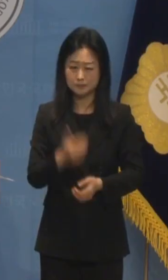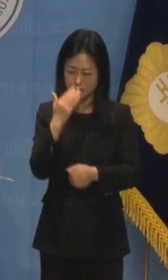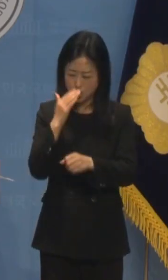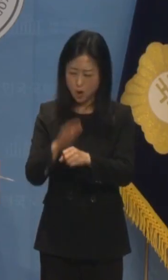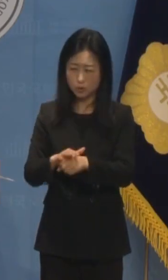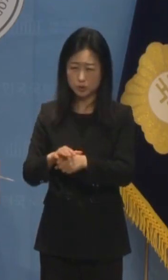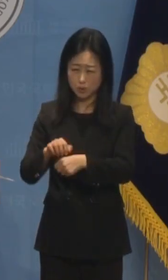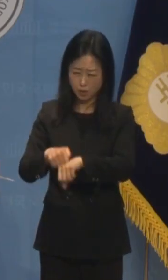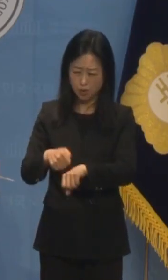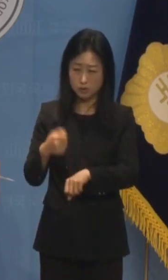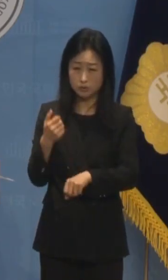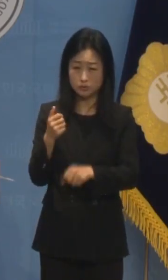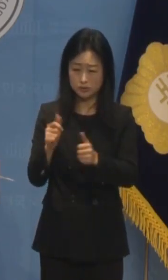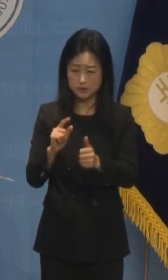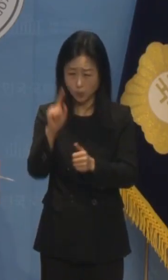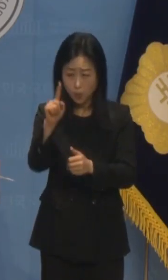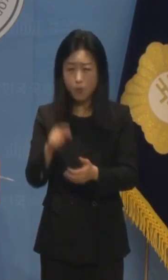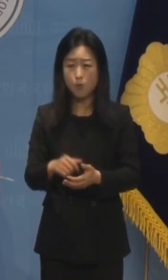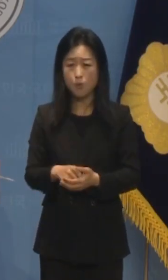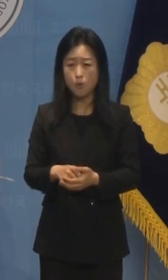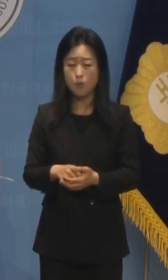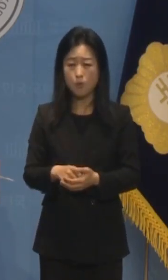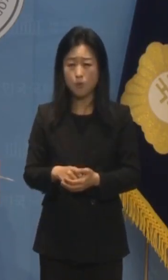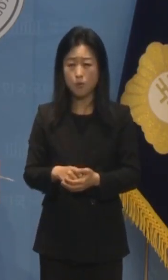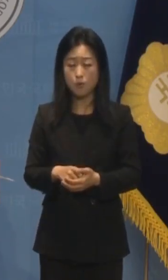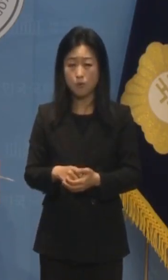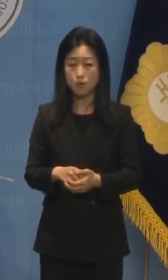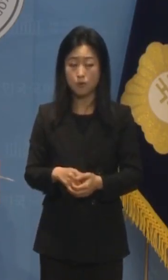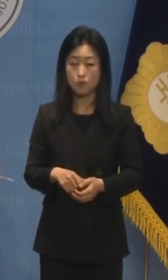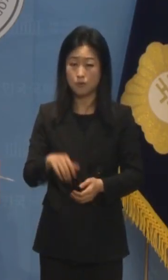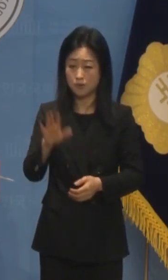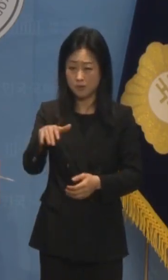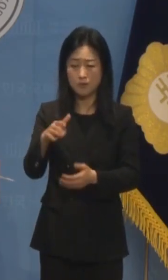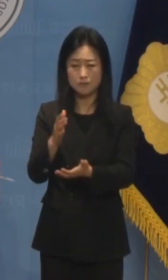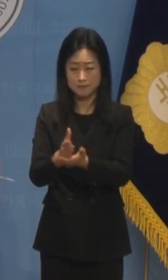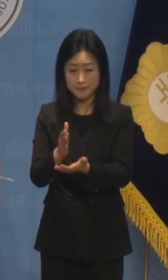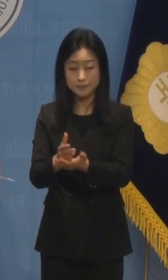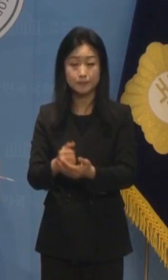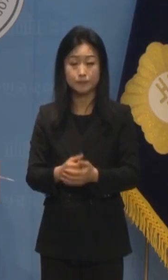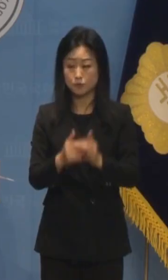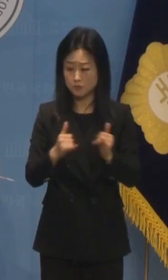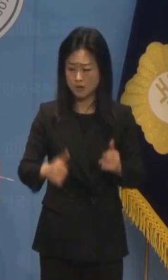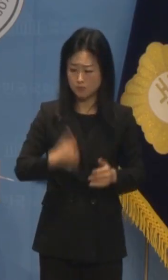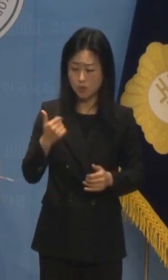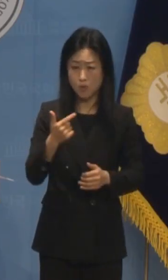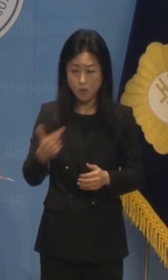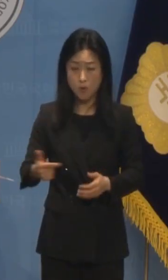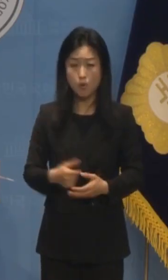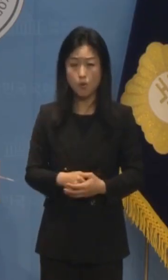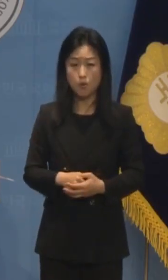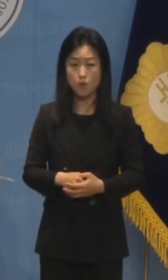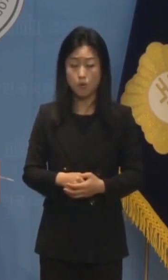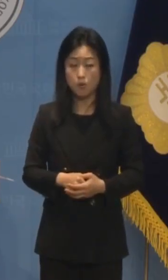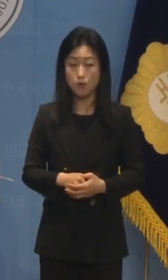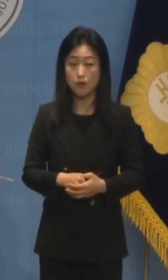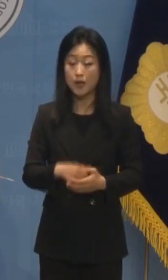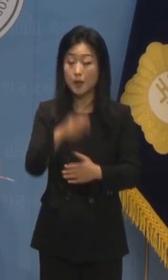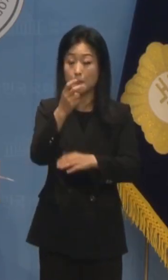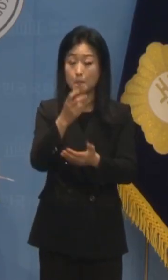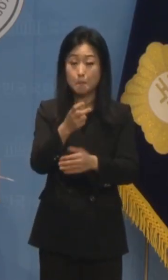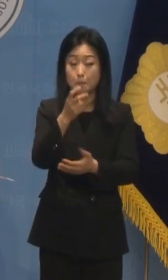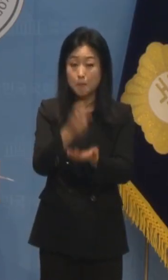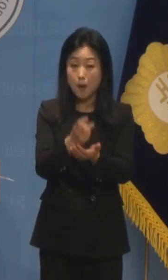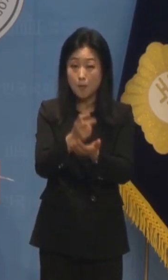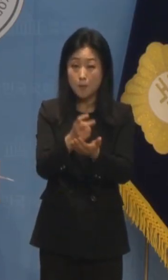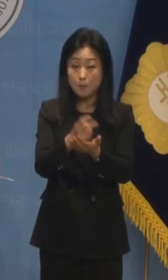이은 억지 항소일 뿐입니다. 검찰의 억지 항소는 국민의 분노만 살 뿐입니다. 법의 최종 목적은